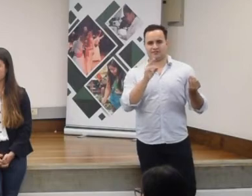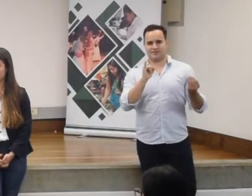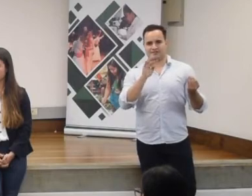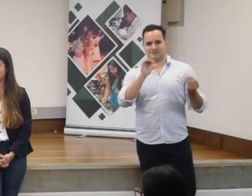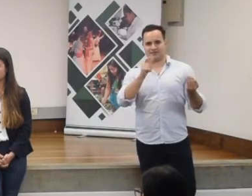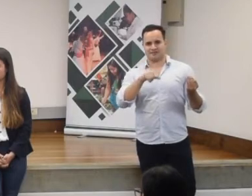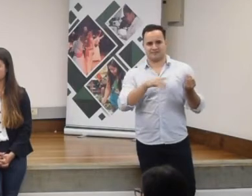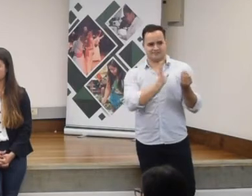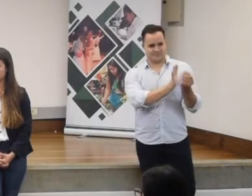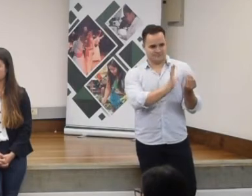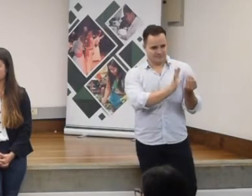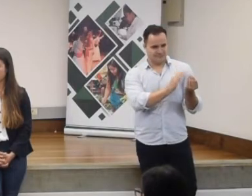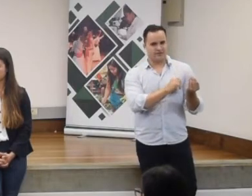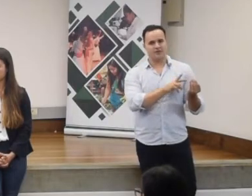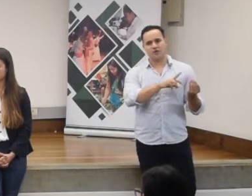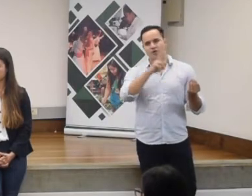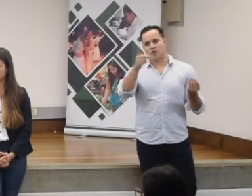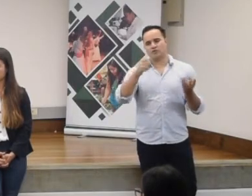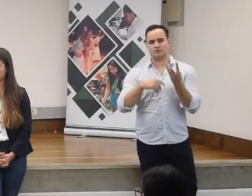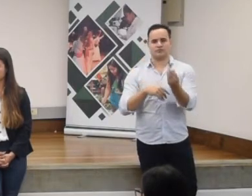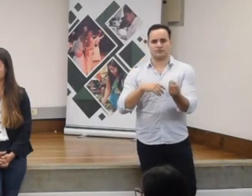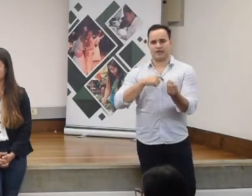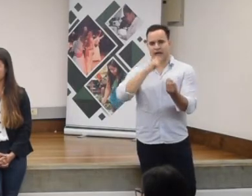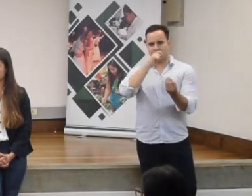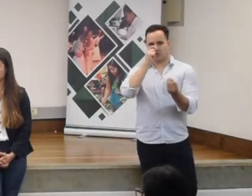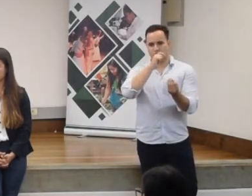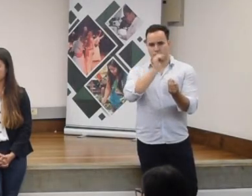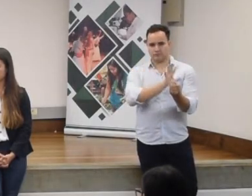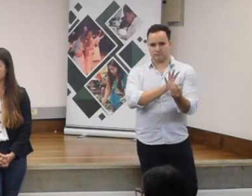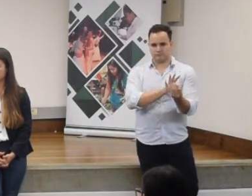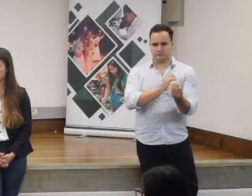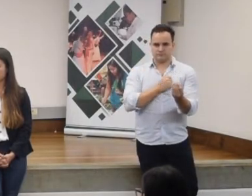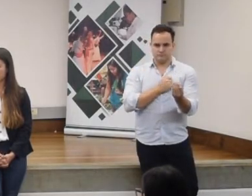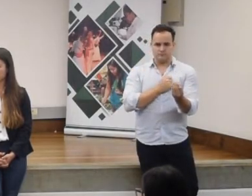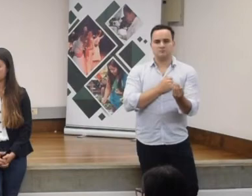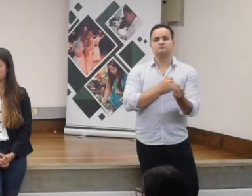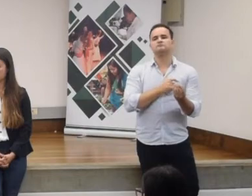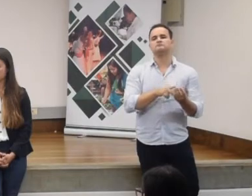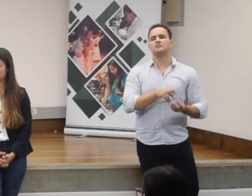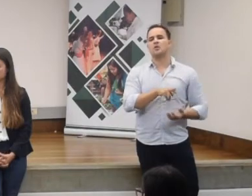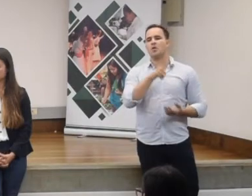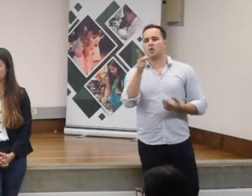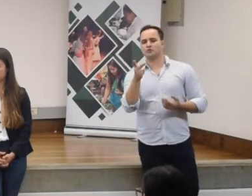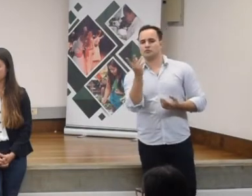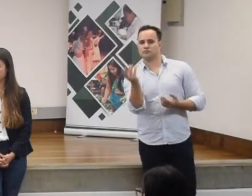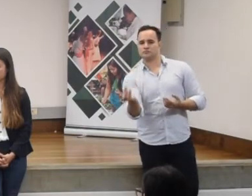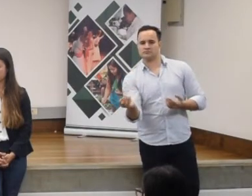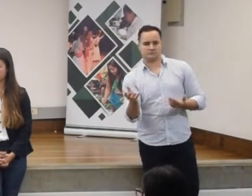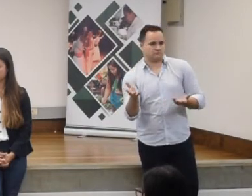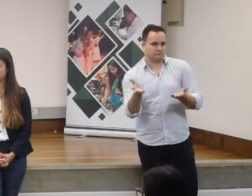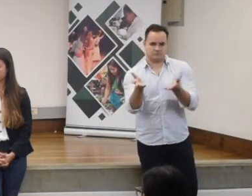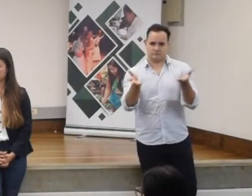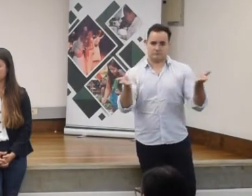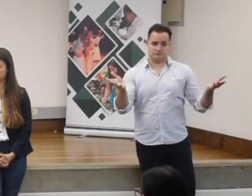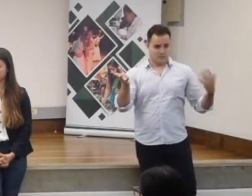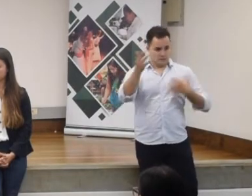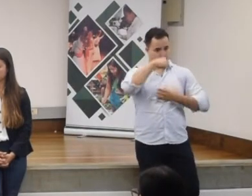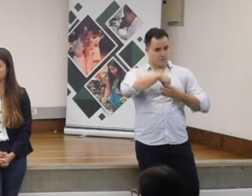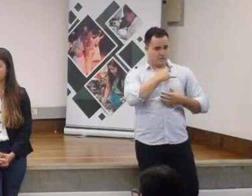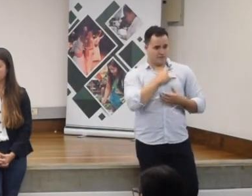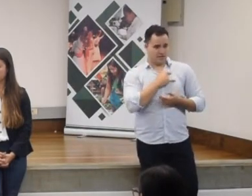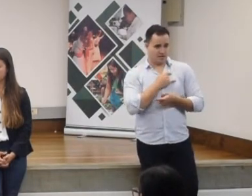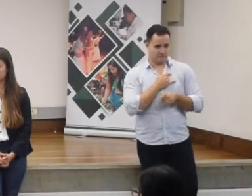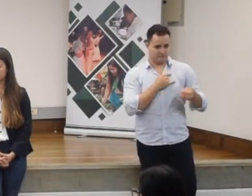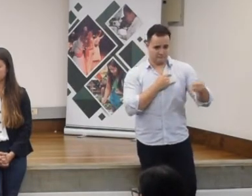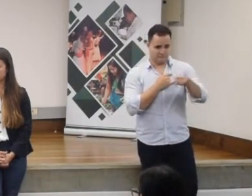están el narcotráfico, todos los que tienen asiento en la universidad. Que